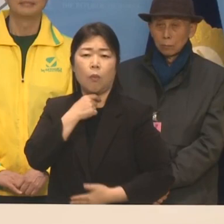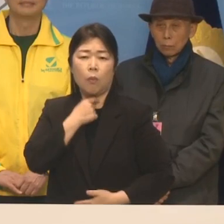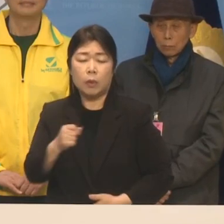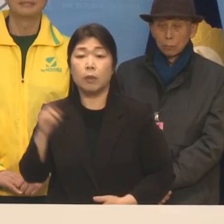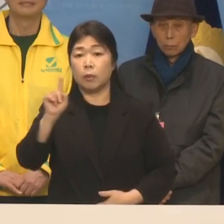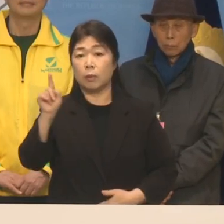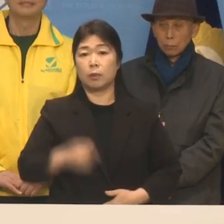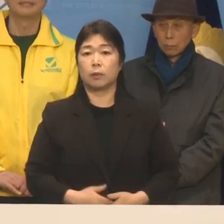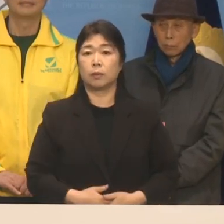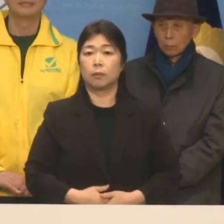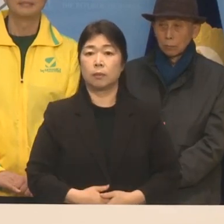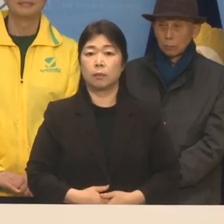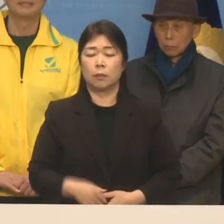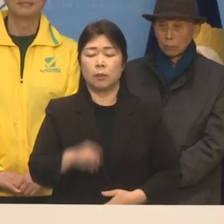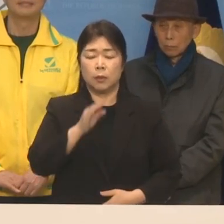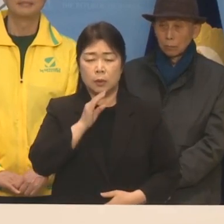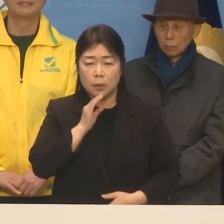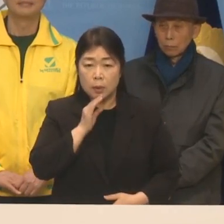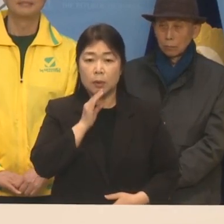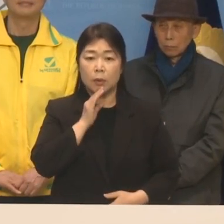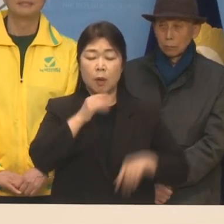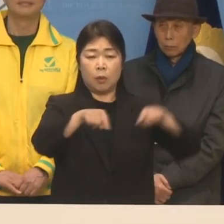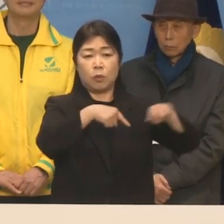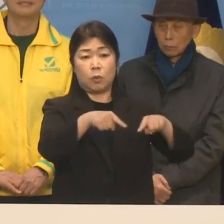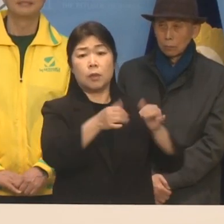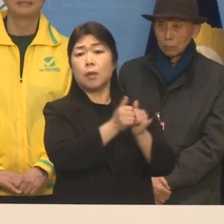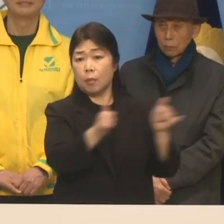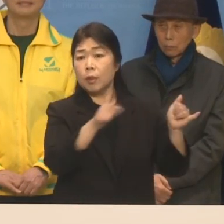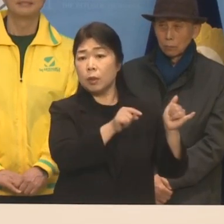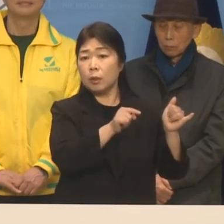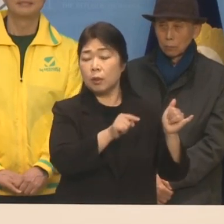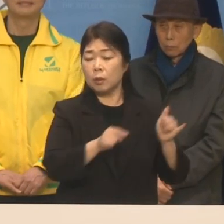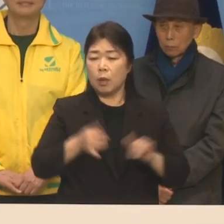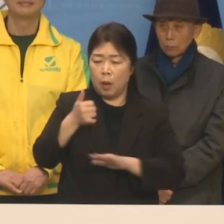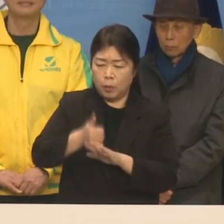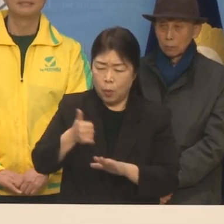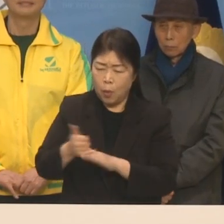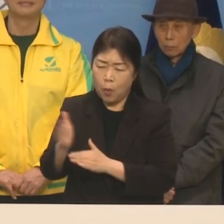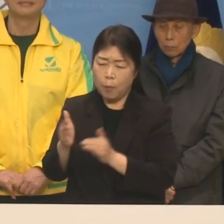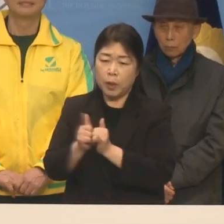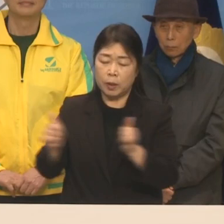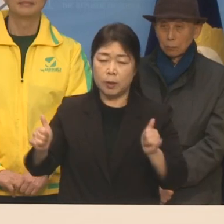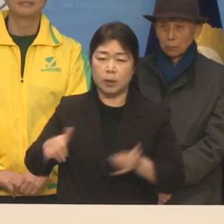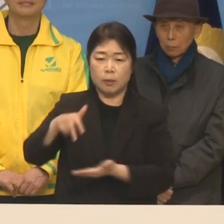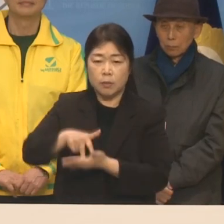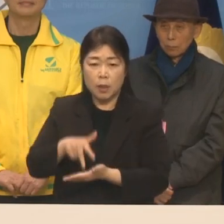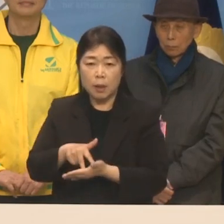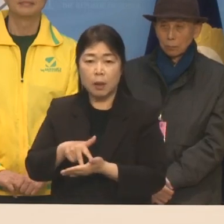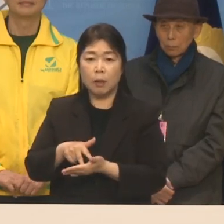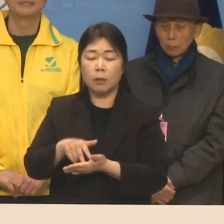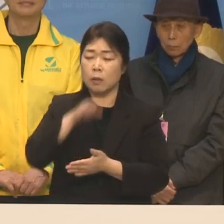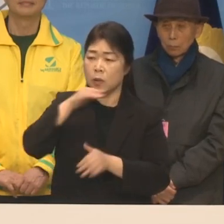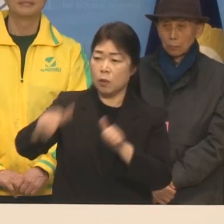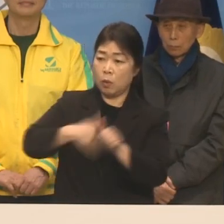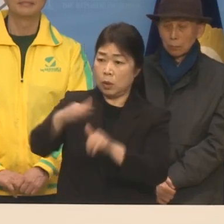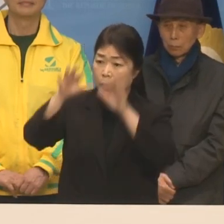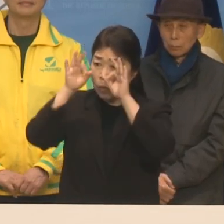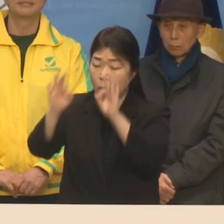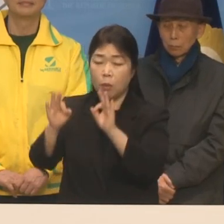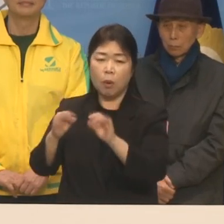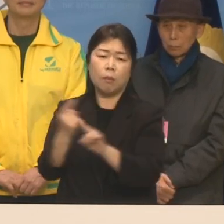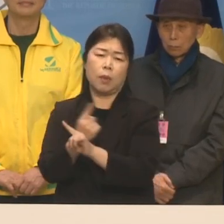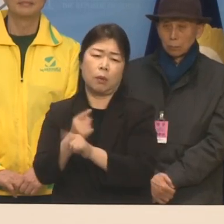것은 정말 정치권에서 농민의 목소리를, 농민의 현실을